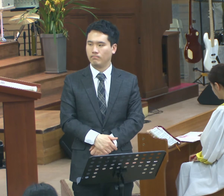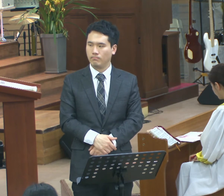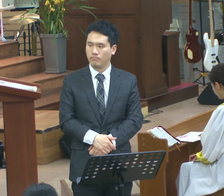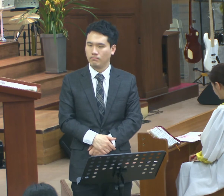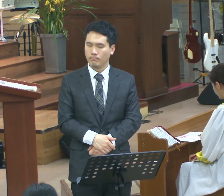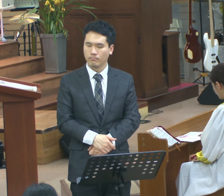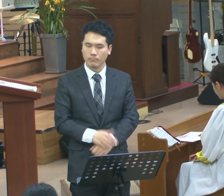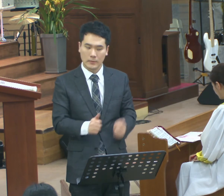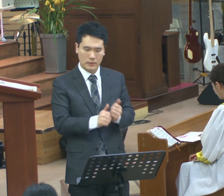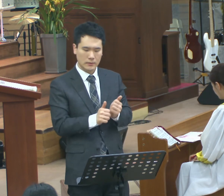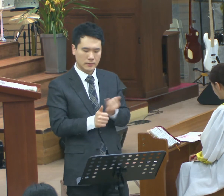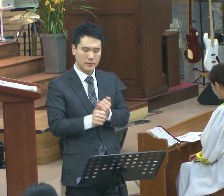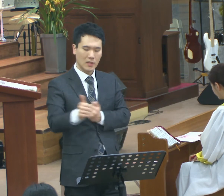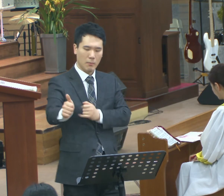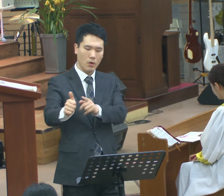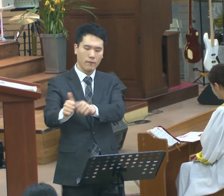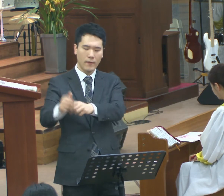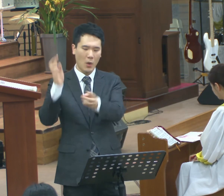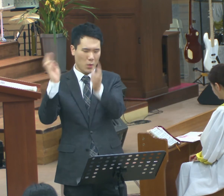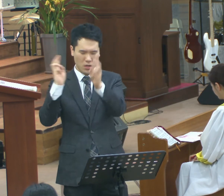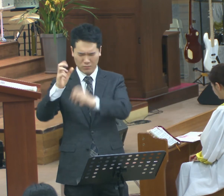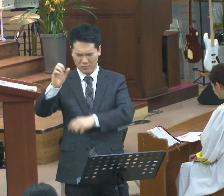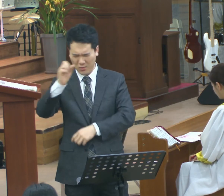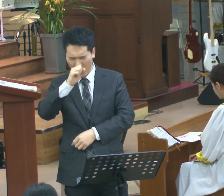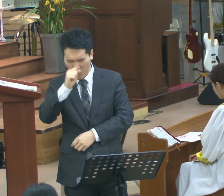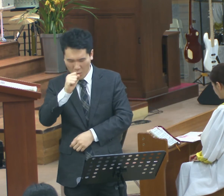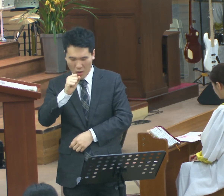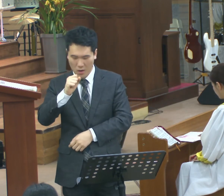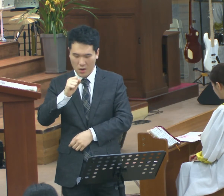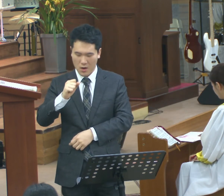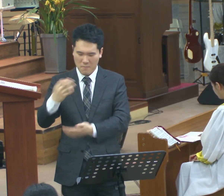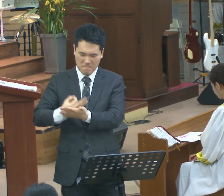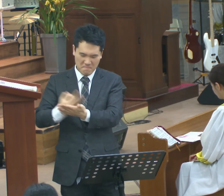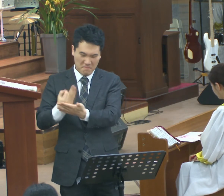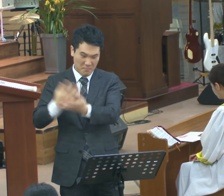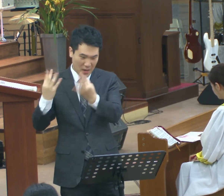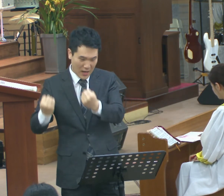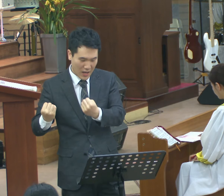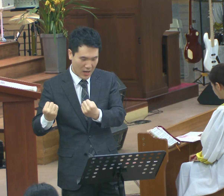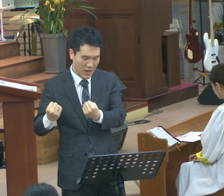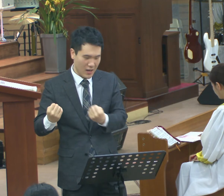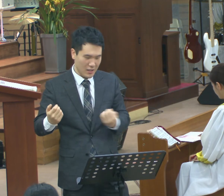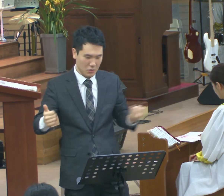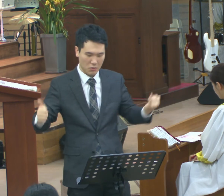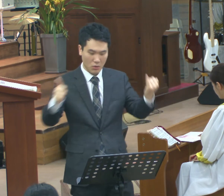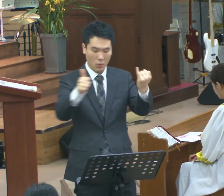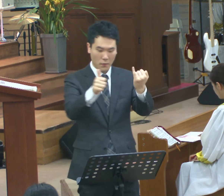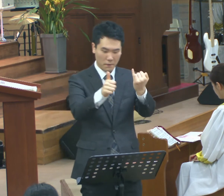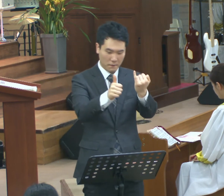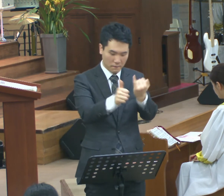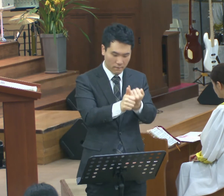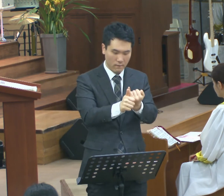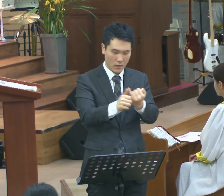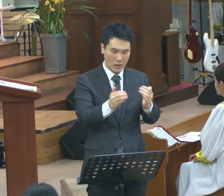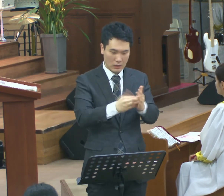남편이 너무 직장이 좋아가지고 우리 남편 잘 먹여 살리겠다 해서 결혼했는데 몇 년 후에 남편이 직장에서 나왔어요.